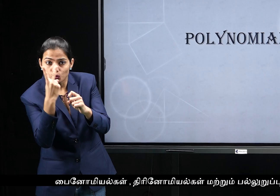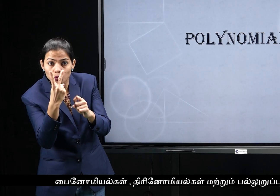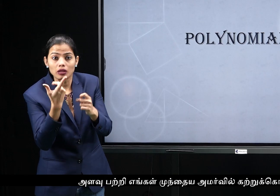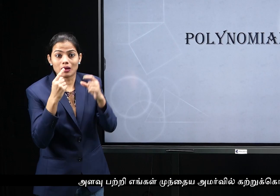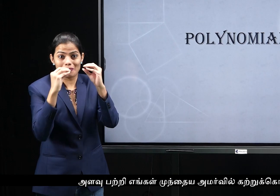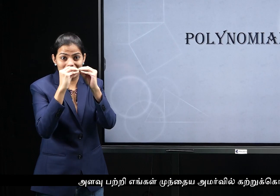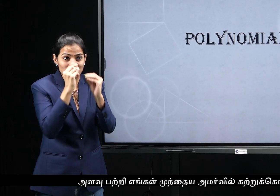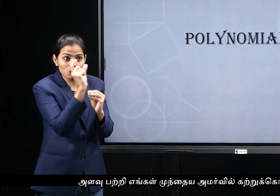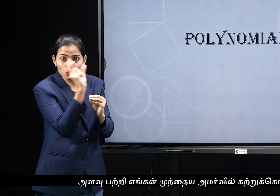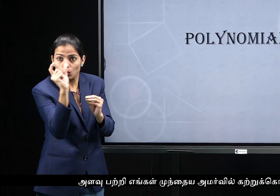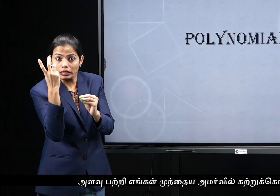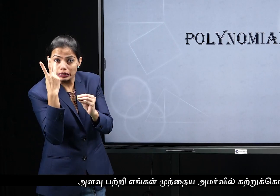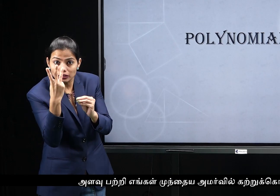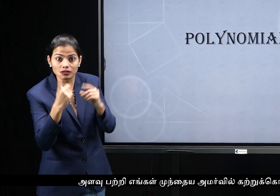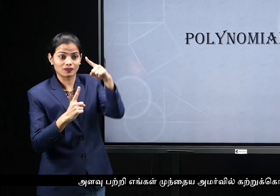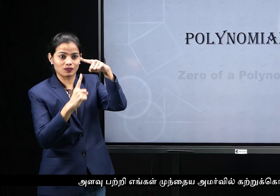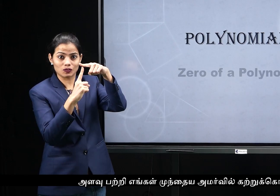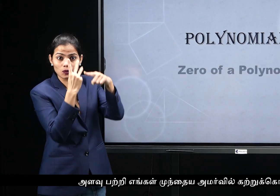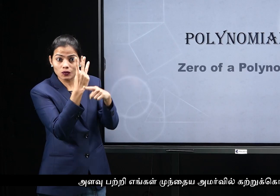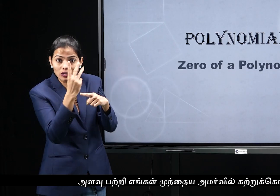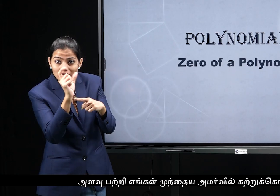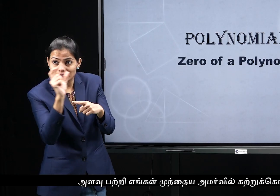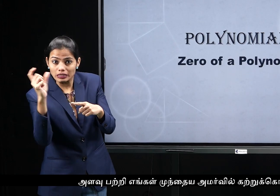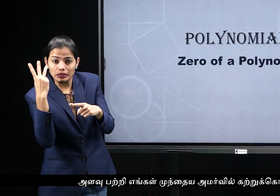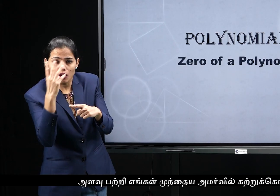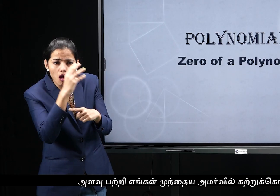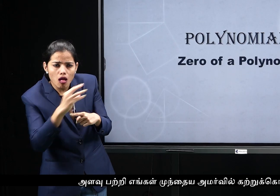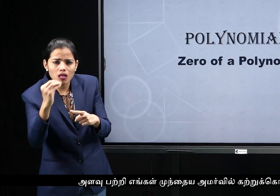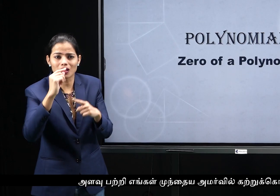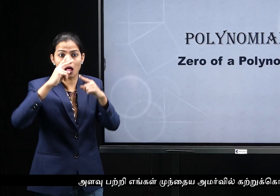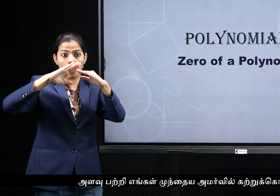பல்லுறுப்புக்கோவைகளின் அளவு பற்றி நாம் முந்தைய அமர்வில் கற்றுக்கொண்டோம்.